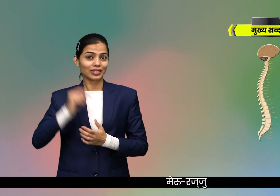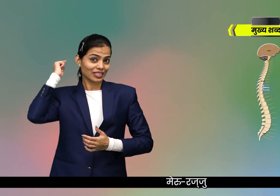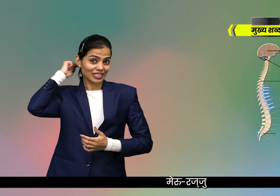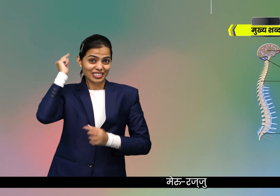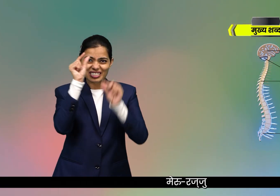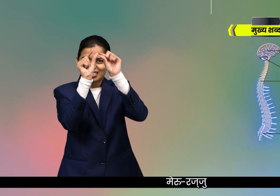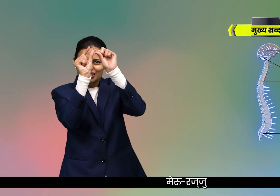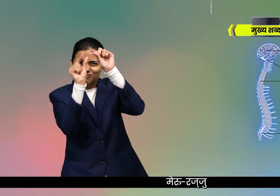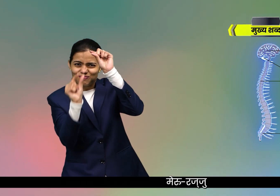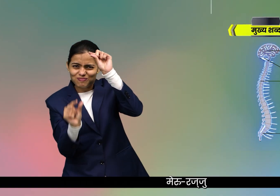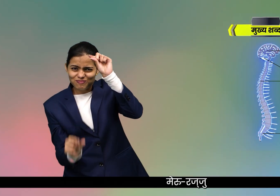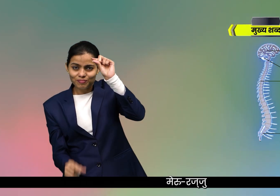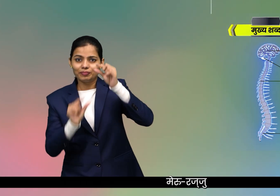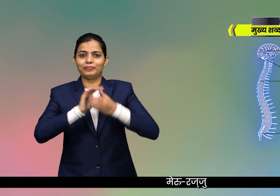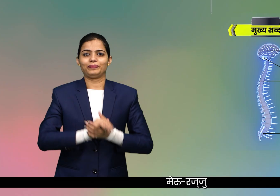मेरु रज्जु,